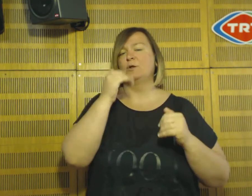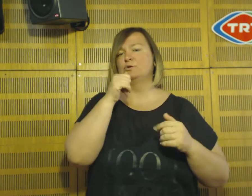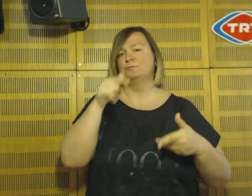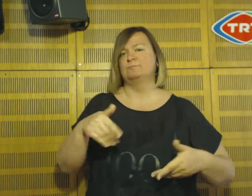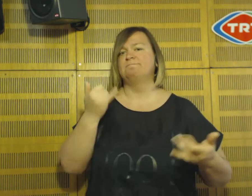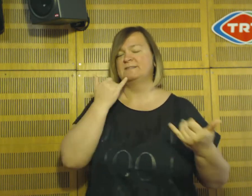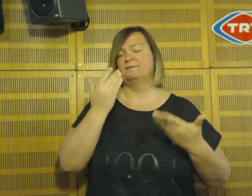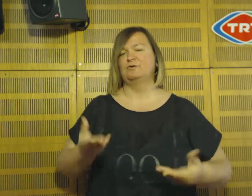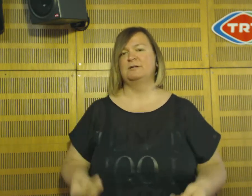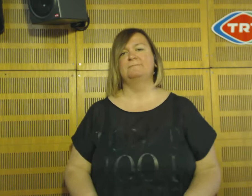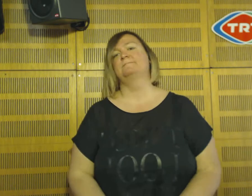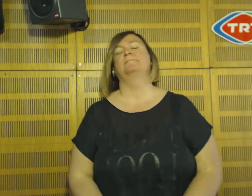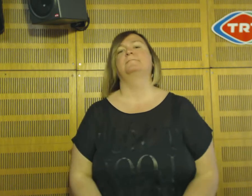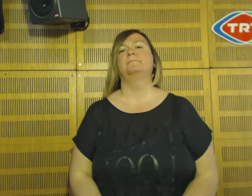olacak.